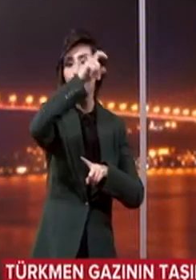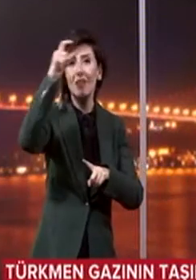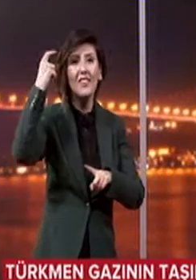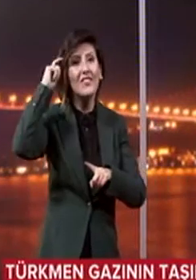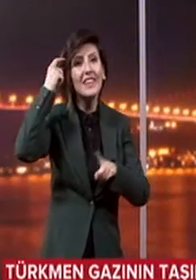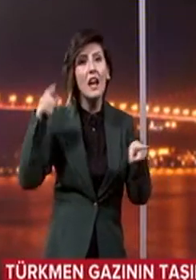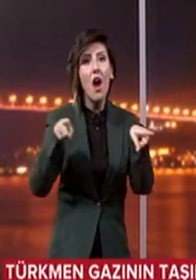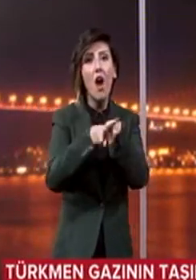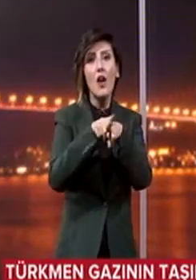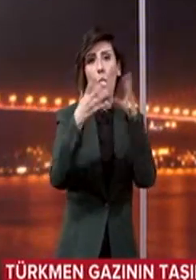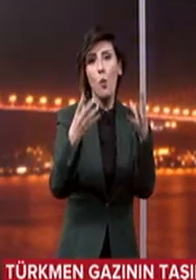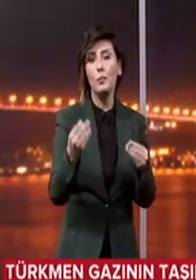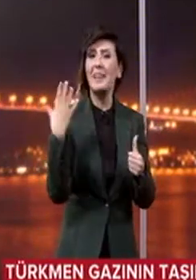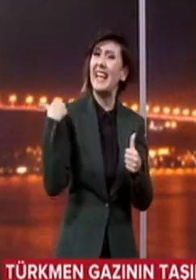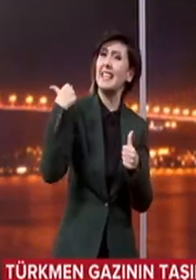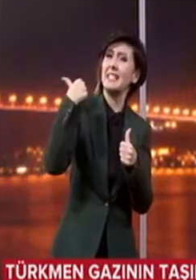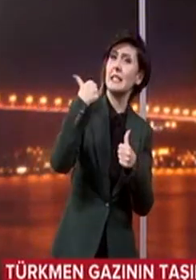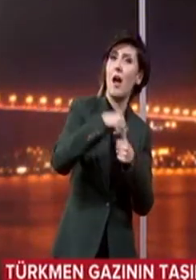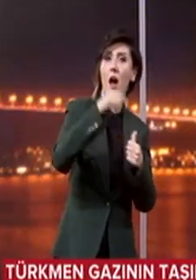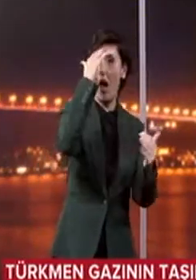aynı olduğunu bir kez daha müşahede ettik, dedi.